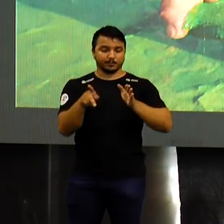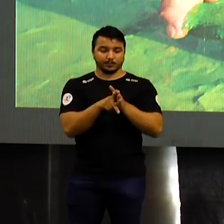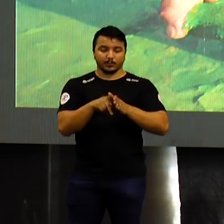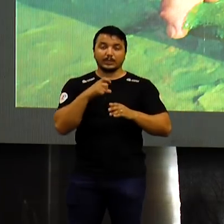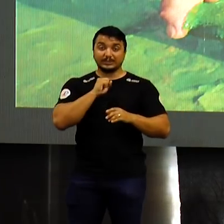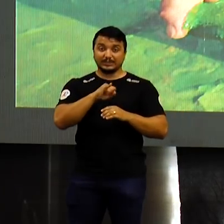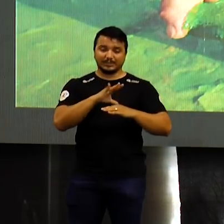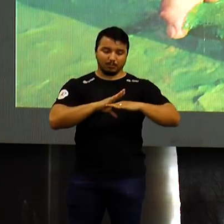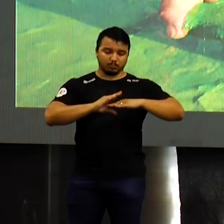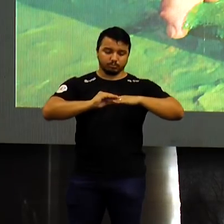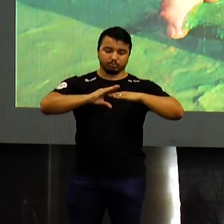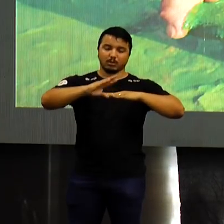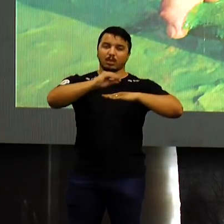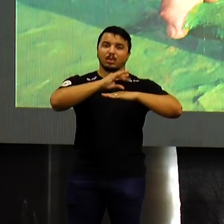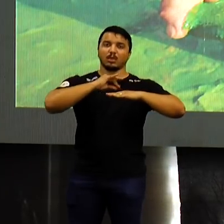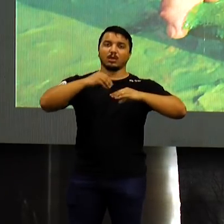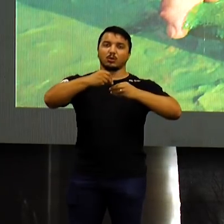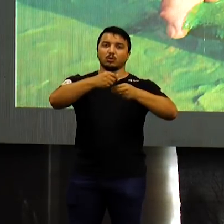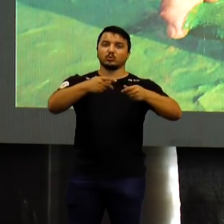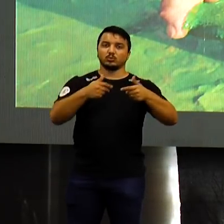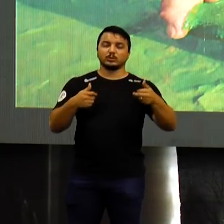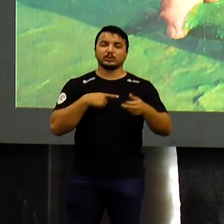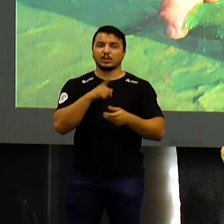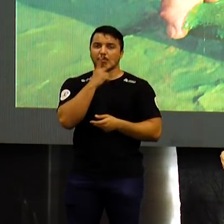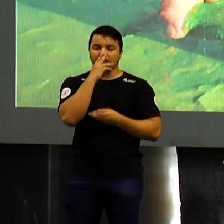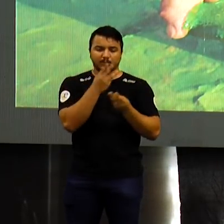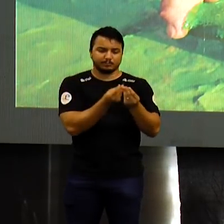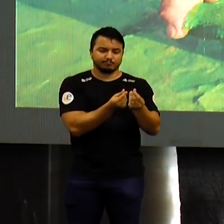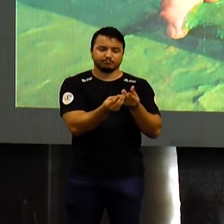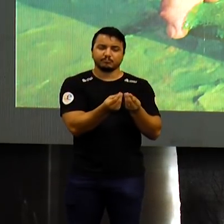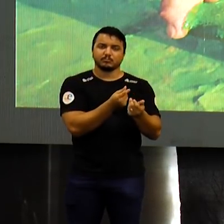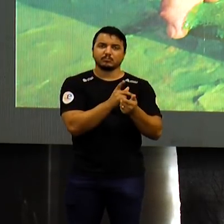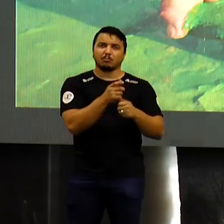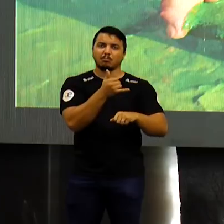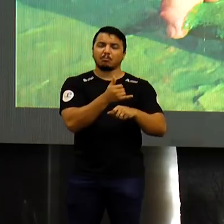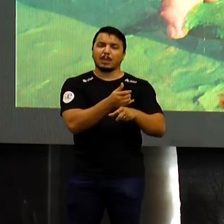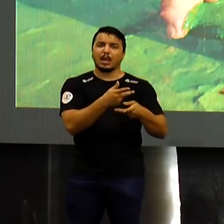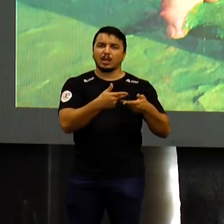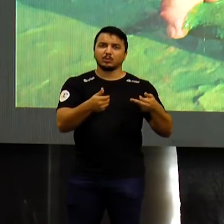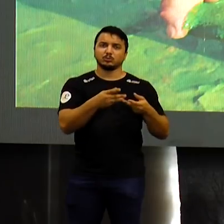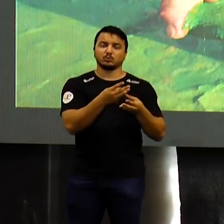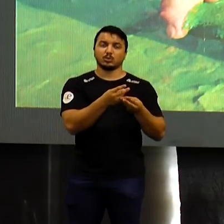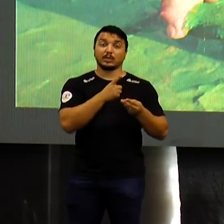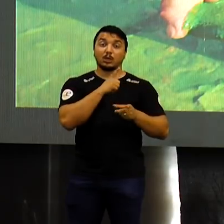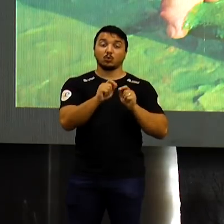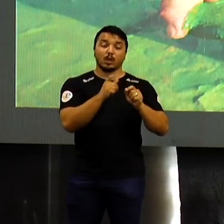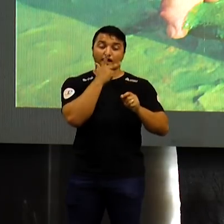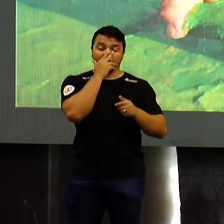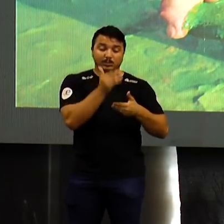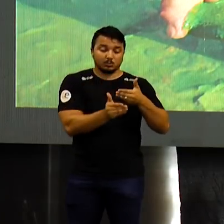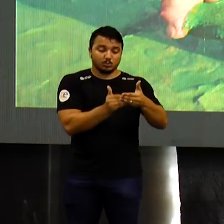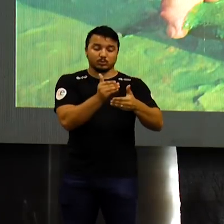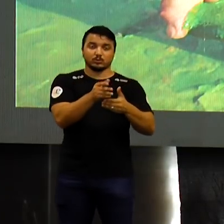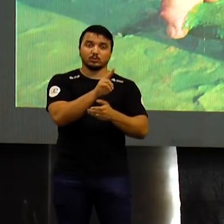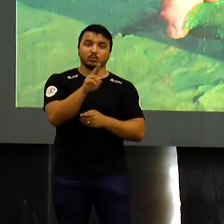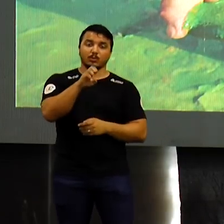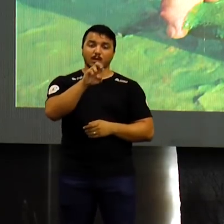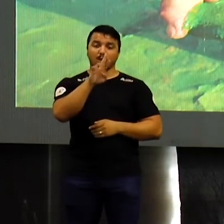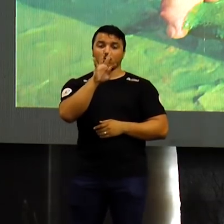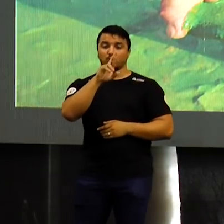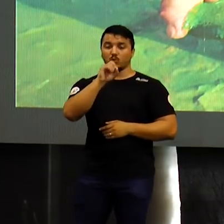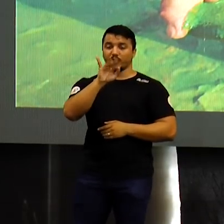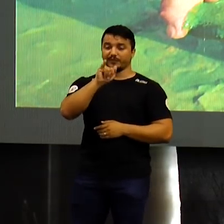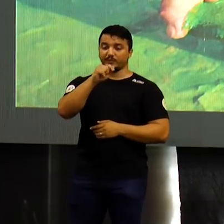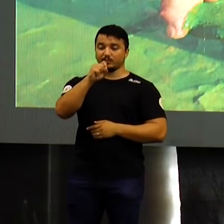em excesso, tanto materiais orgânicos quanto inorgânicos, eles vão provocar um processo de eutrofização